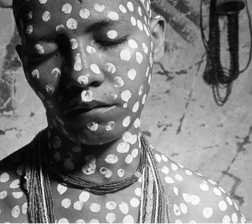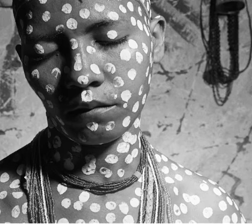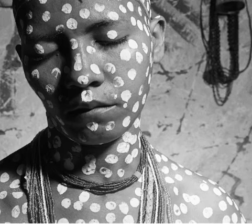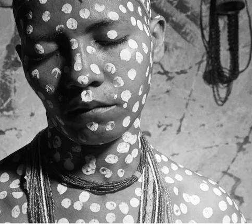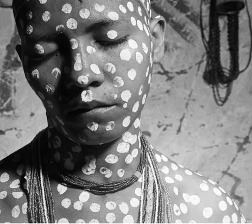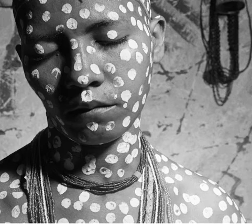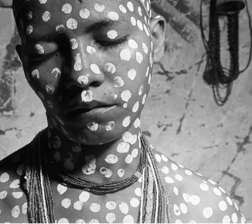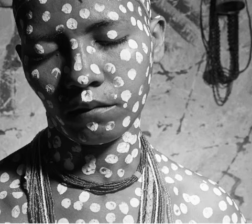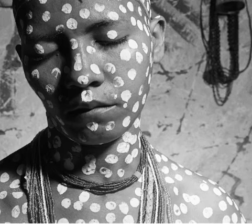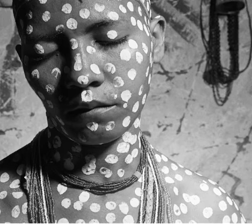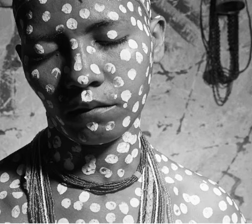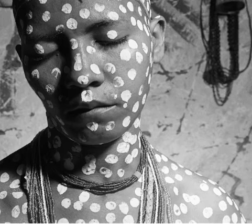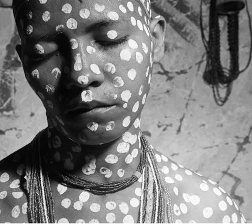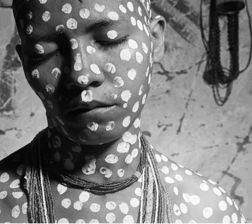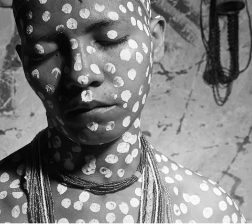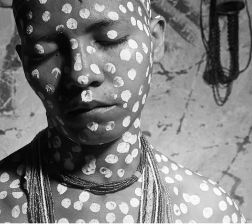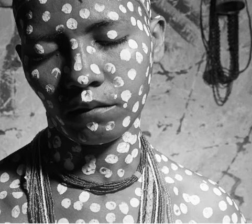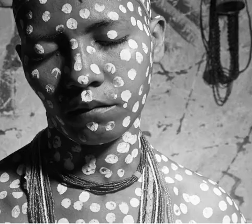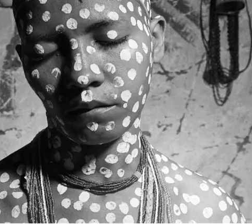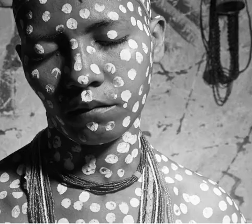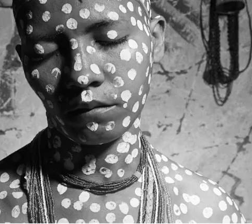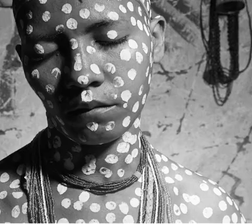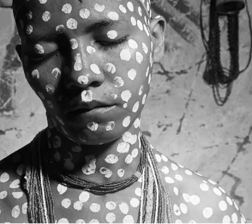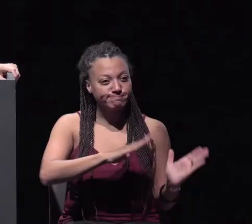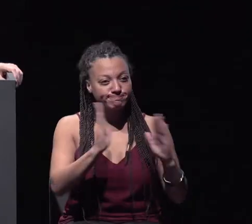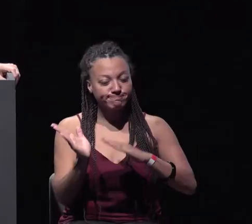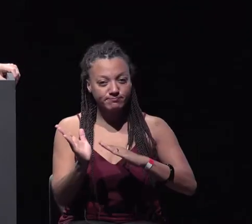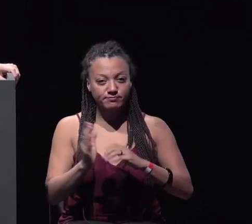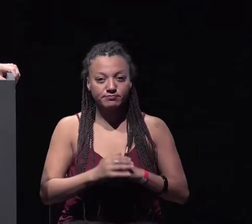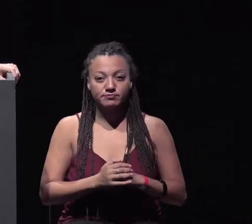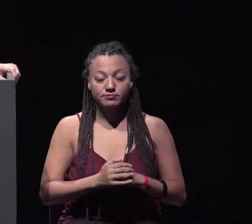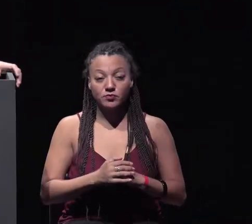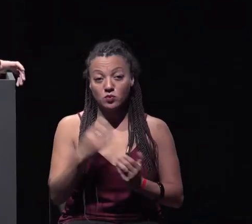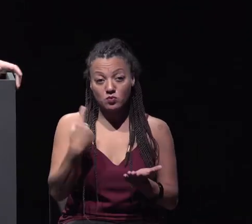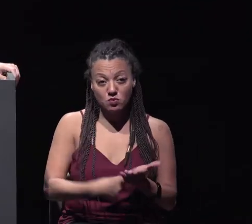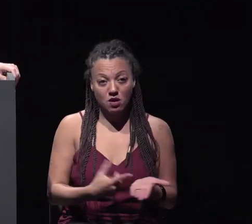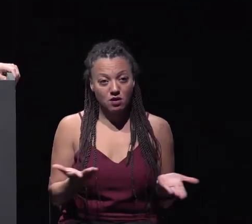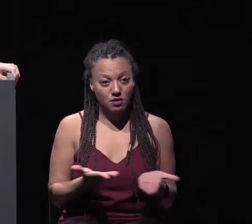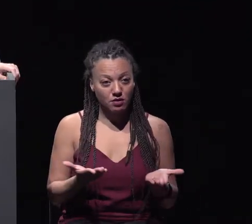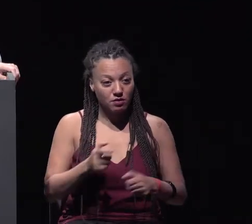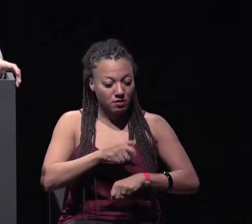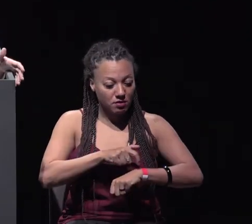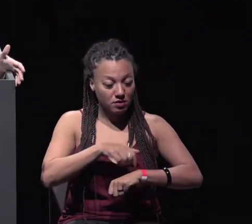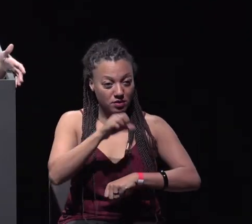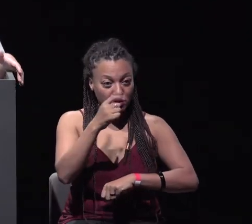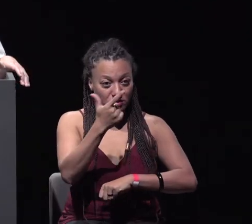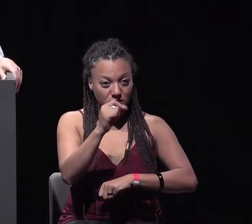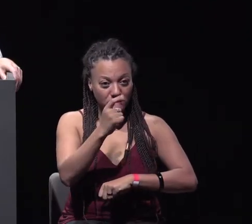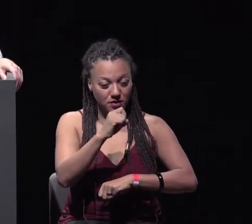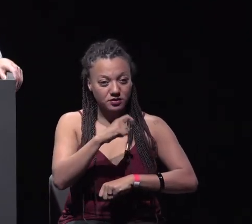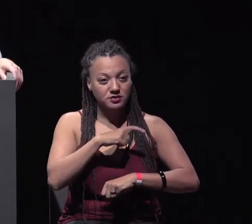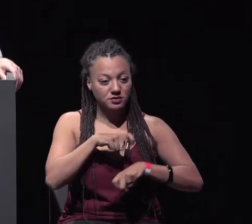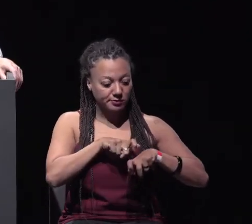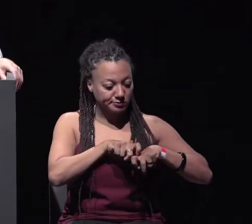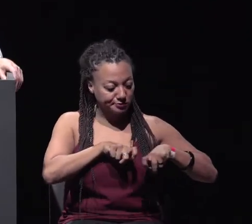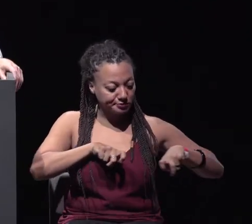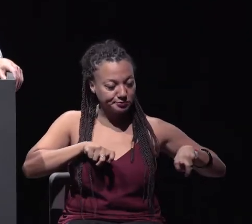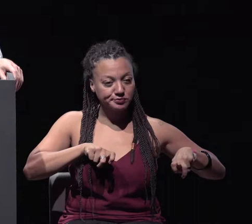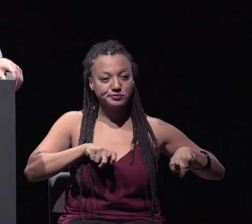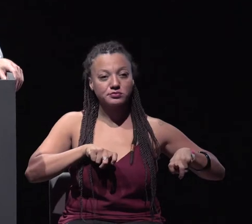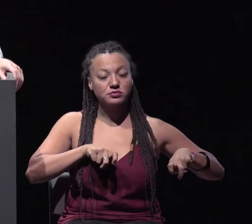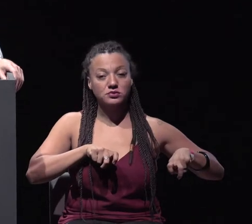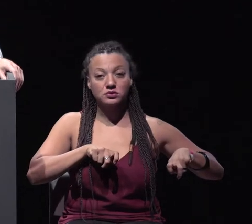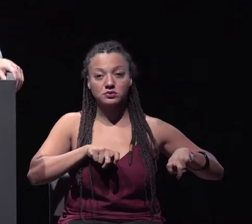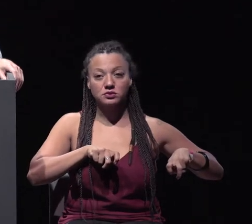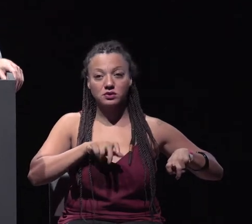vão compartilhar suas experiências e conhecimentos conosco hoje é o encontro começa agora às 10 uma mesma compartilhada entre o